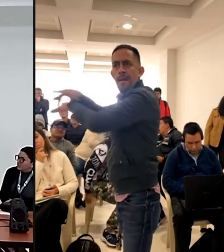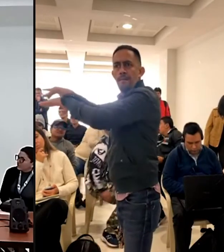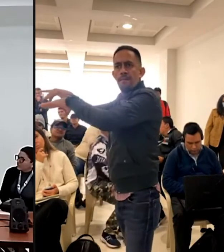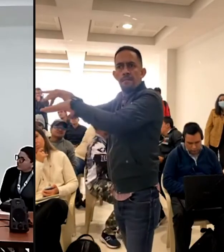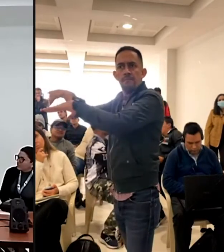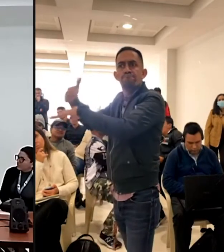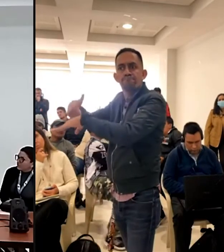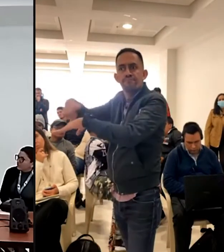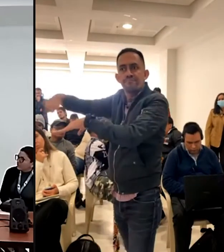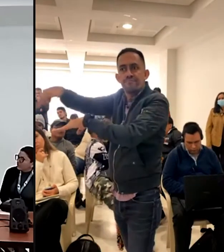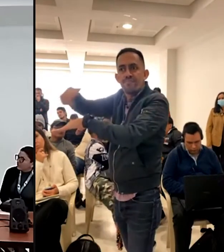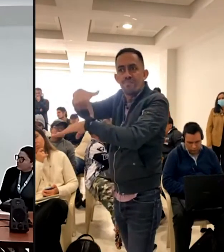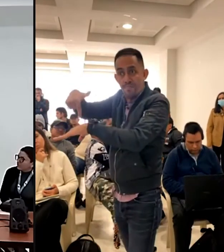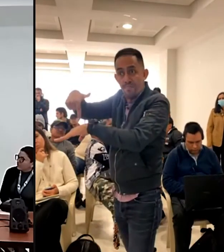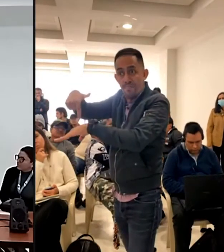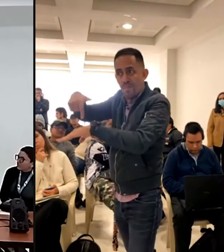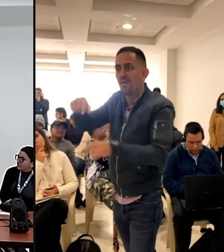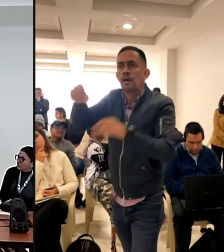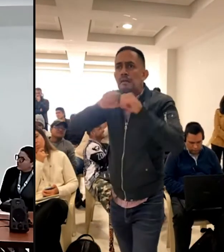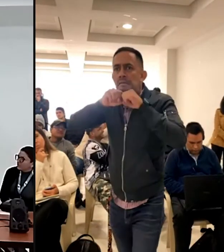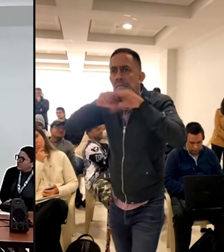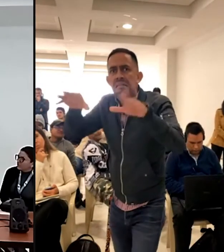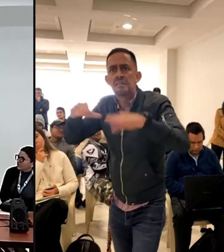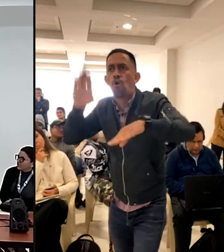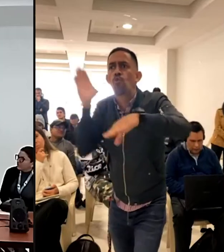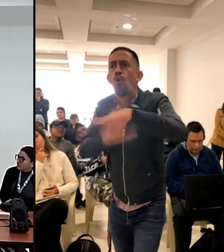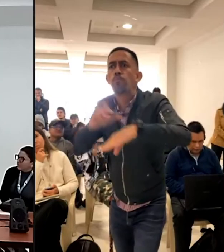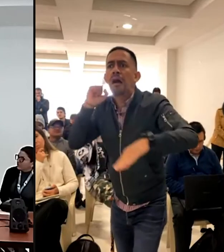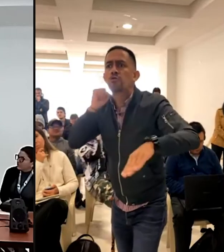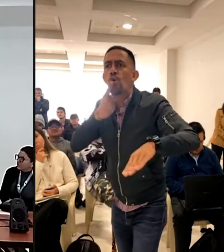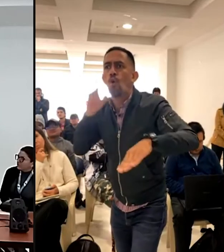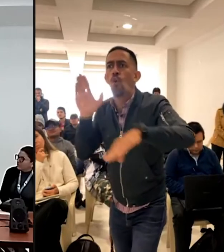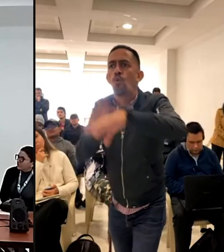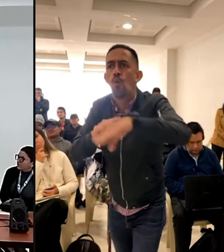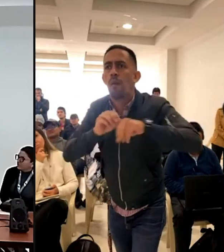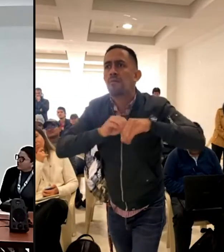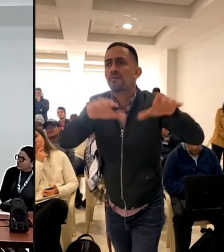mi símbolo y un taxi dado visión puede ser vulnerable